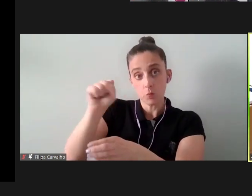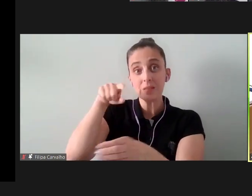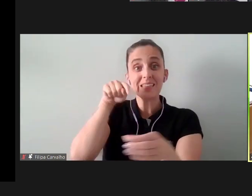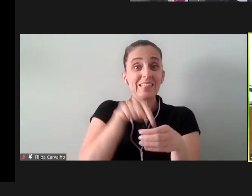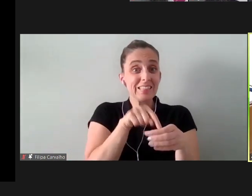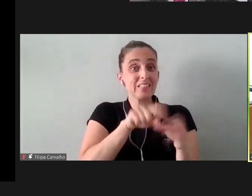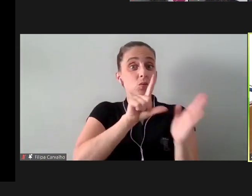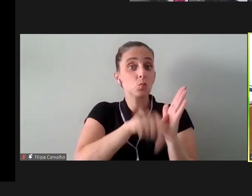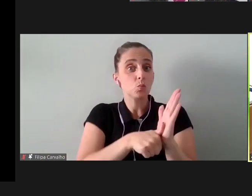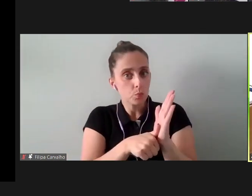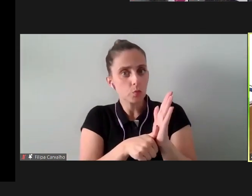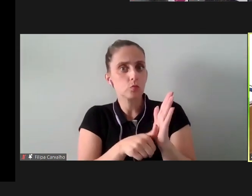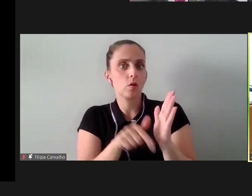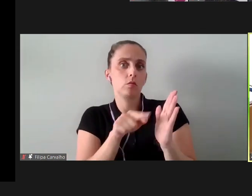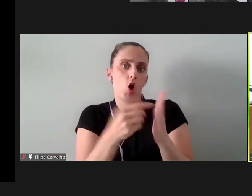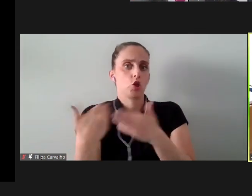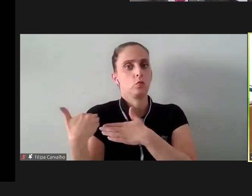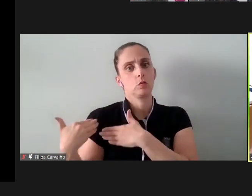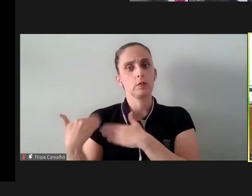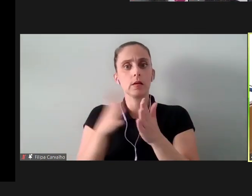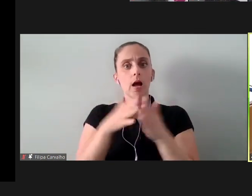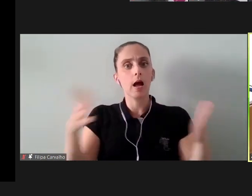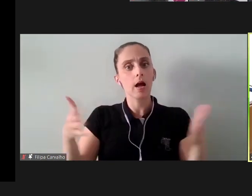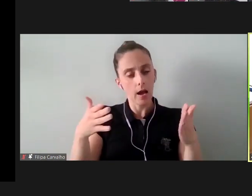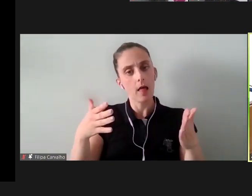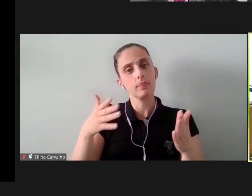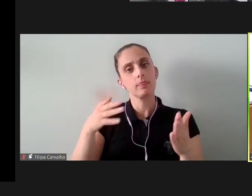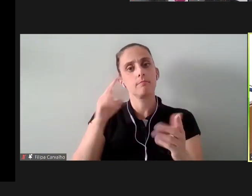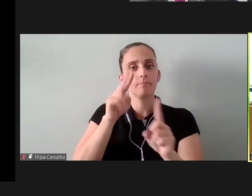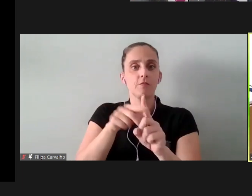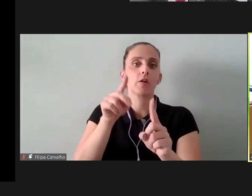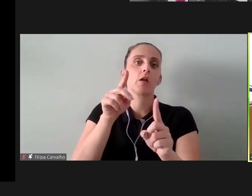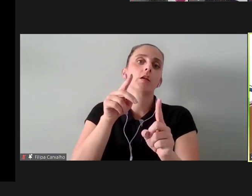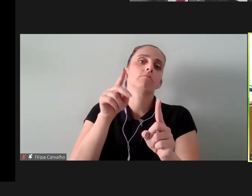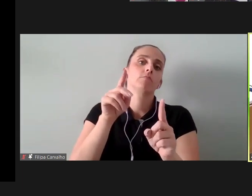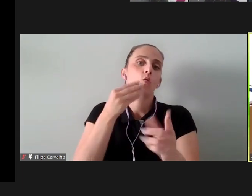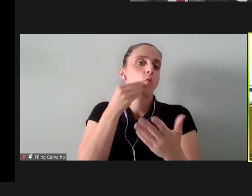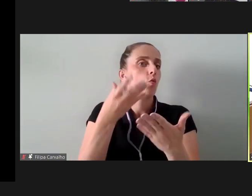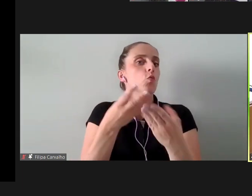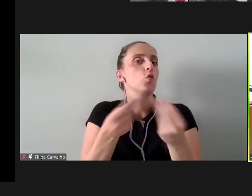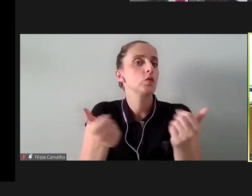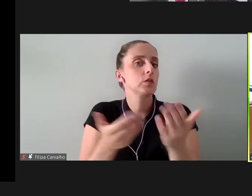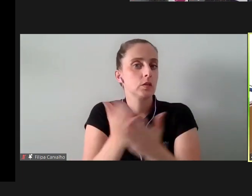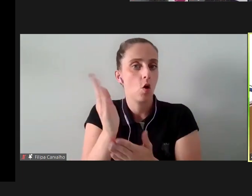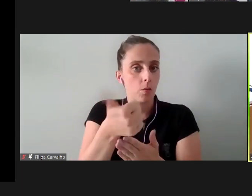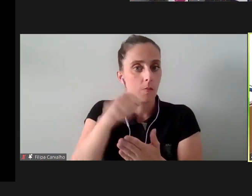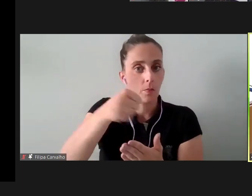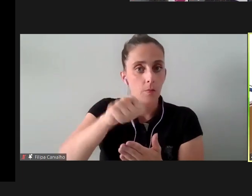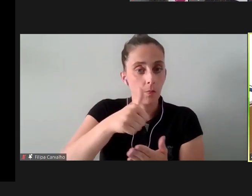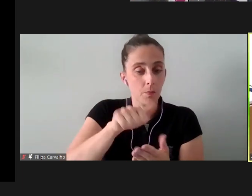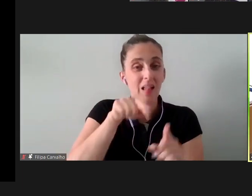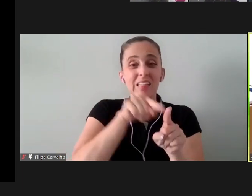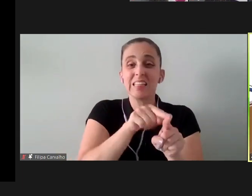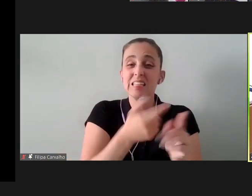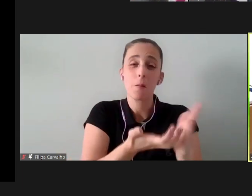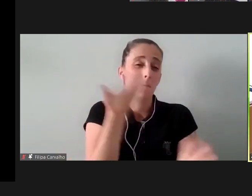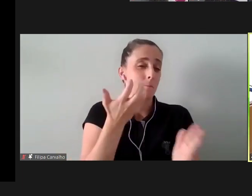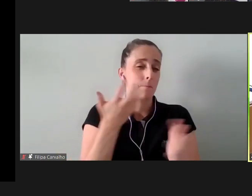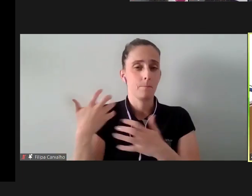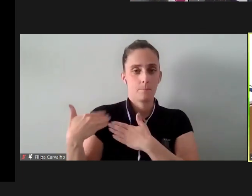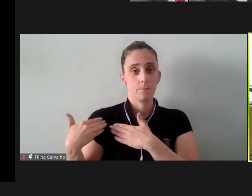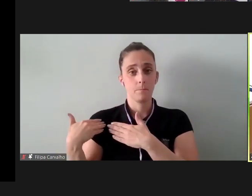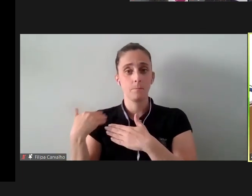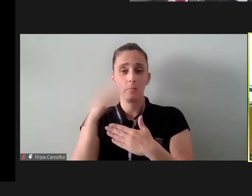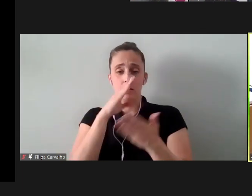maior com o resultado final do projeto do que os projetos que são conduzidos no laboratório. Os projetos de inovação que são conduzidos